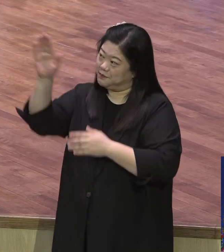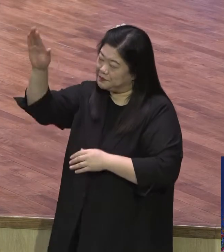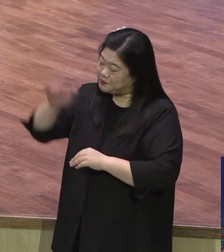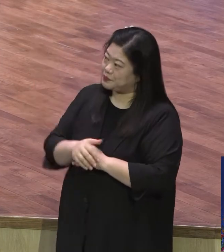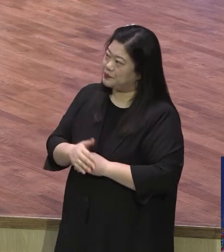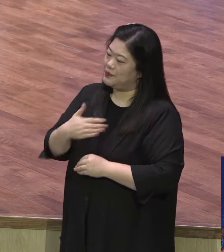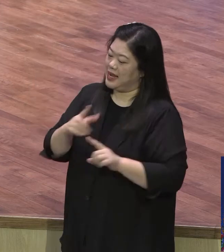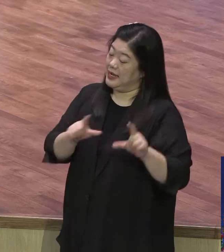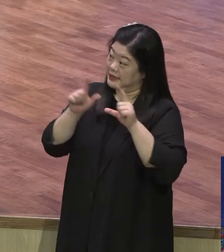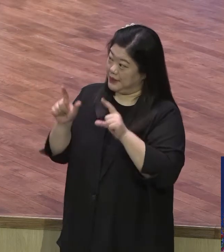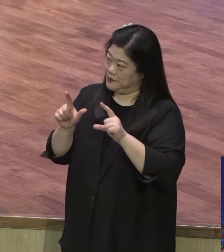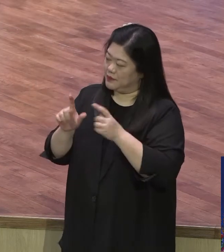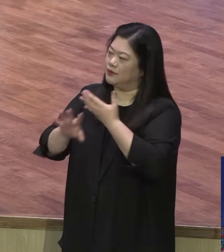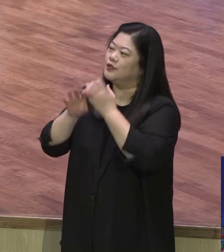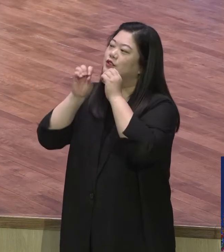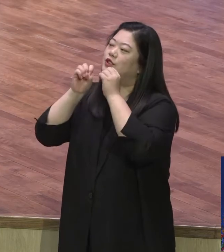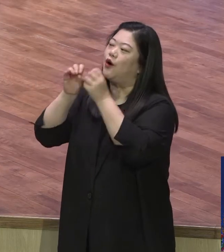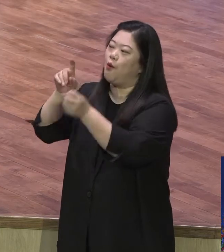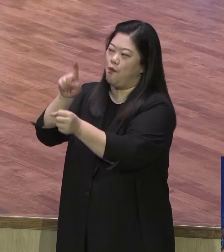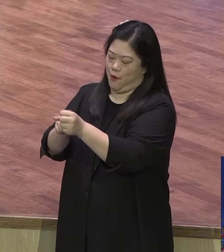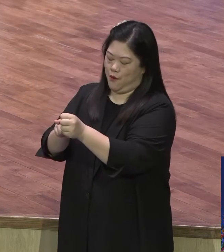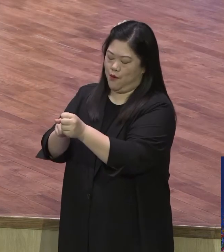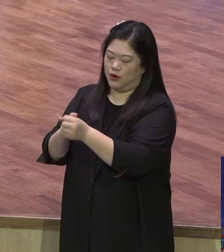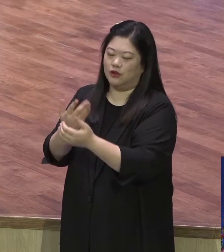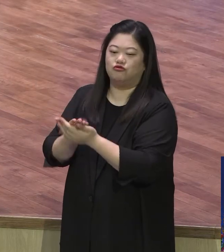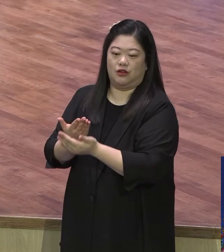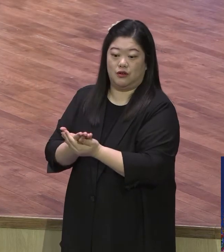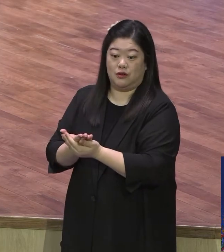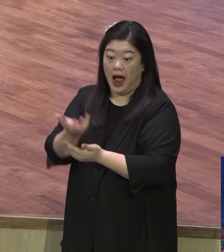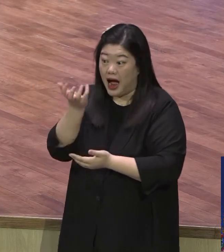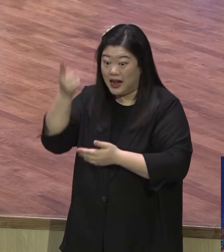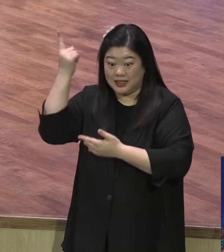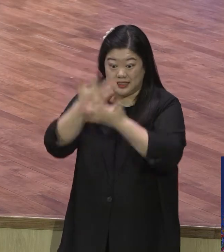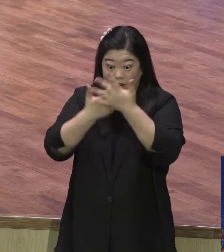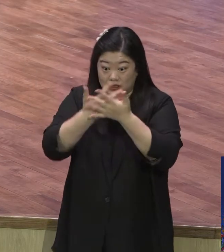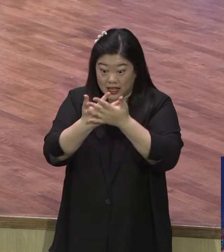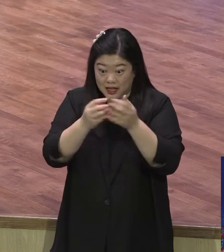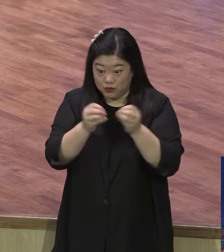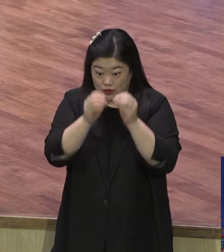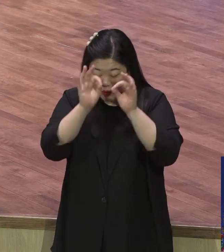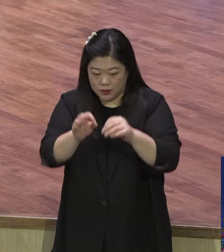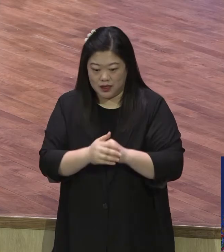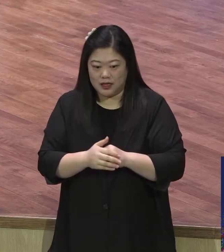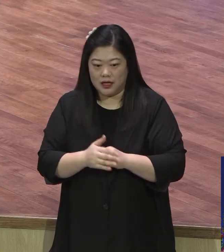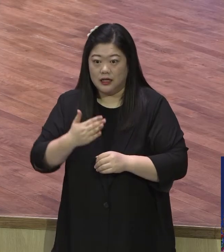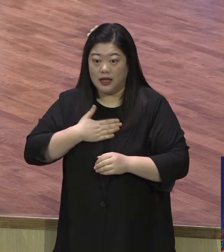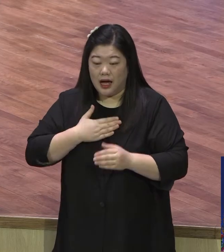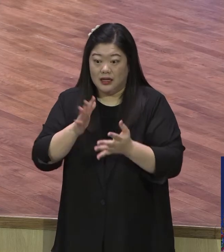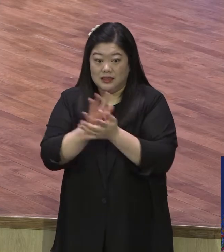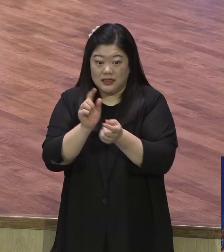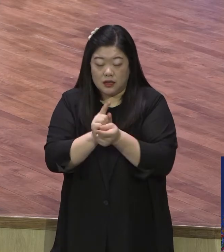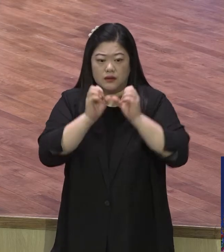성교는요 내가 그래서 하나님 흉내만 내도 하나님이 관심 가지고 축복해 주신다